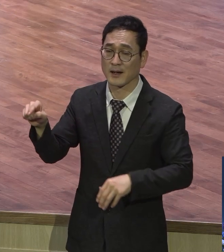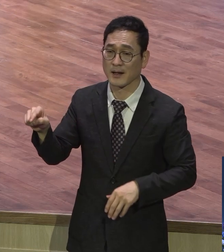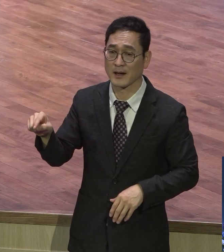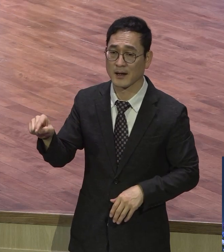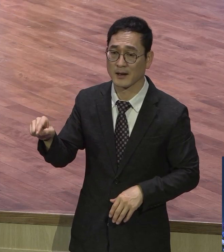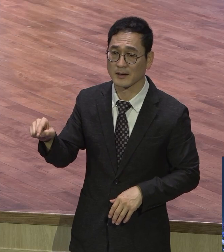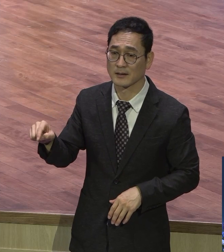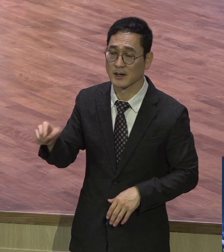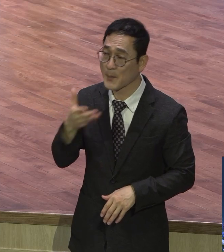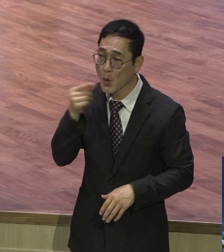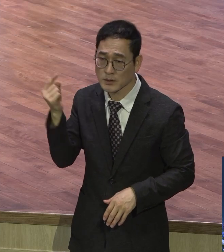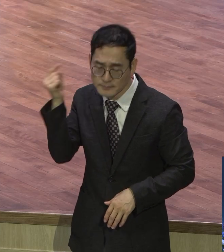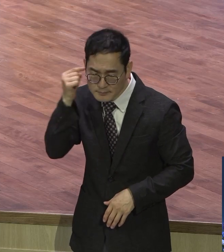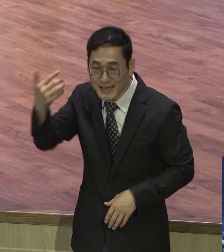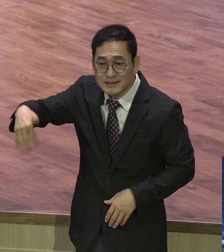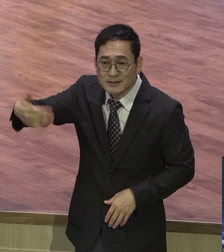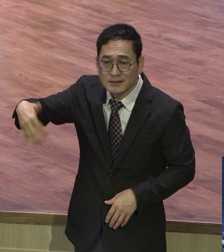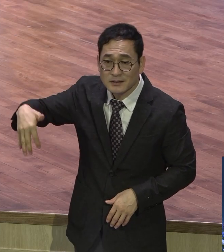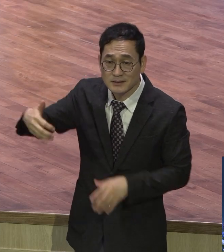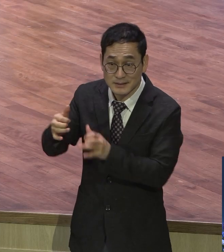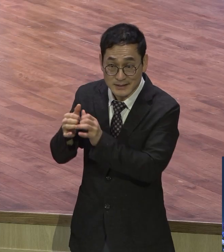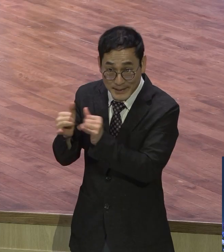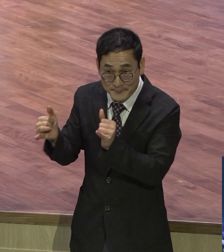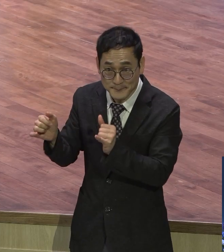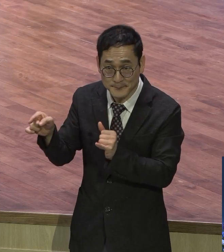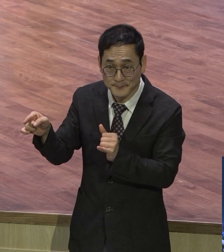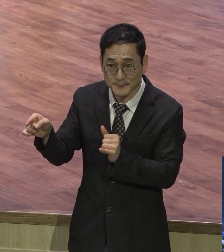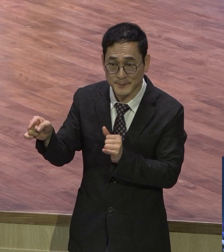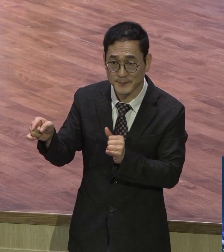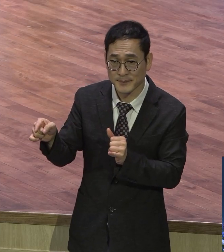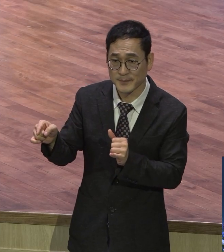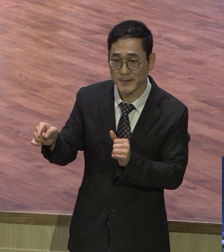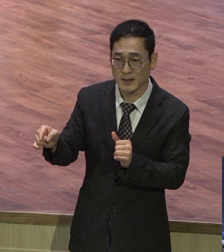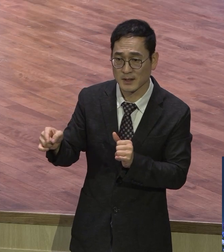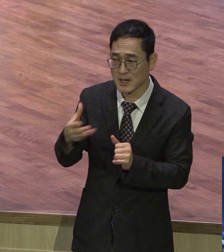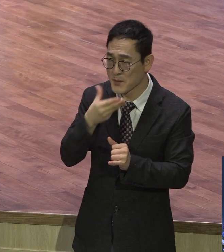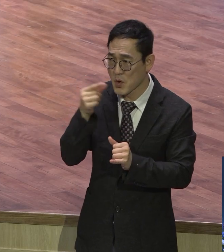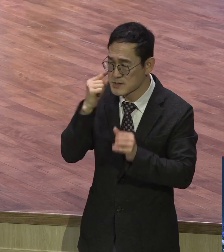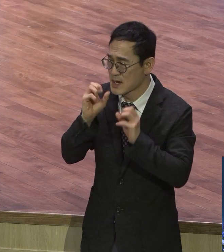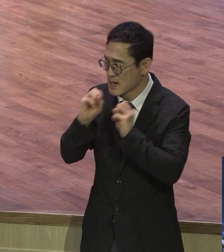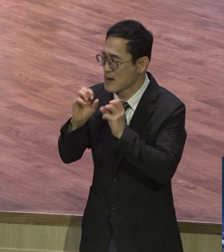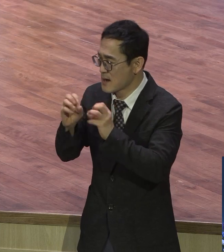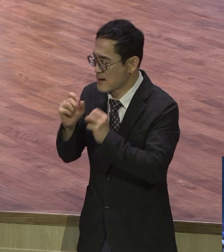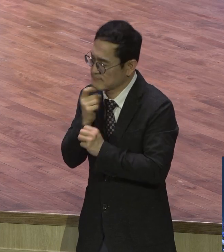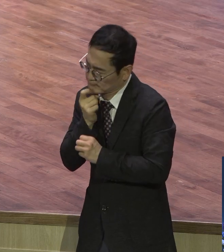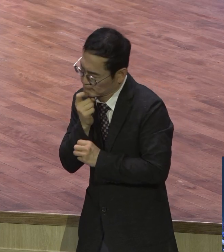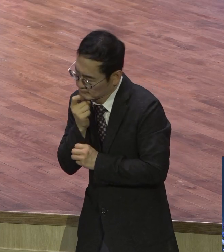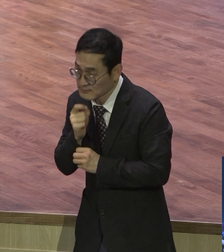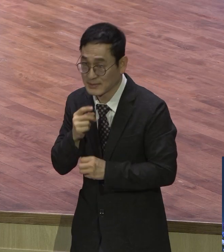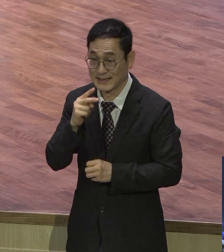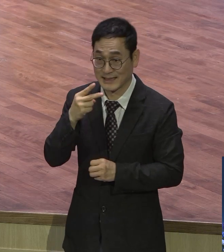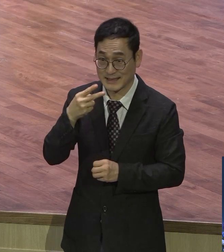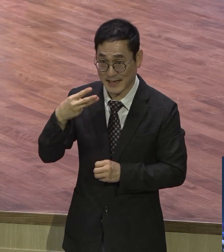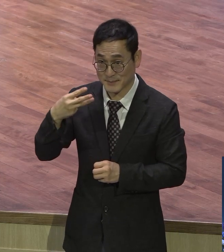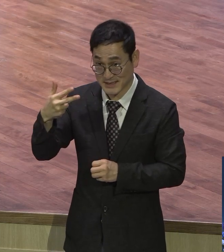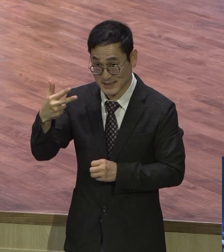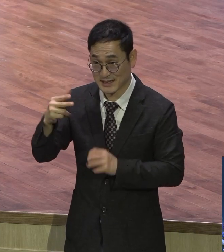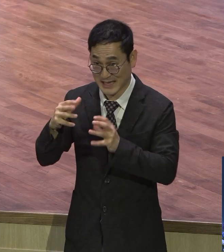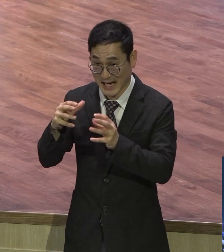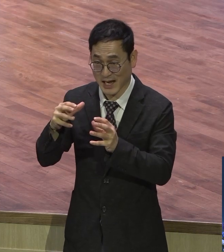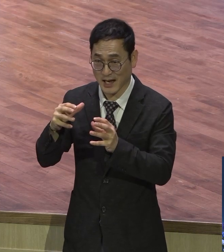들은 구호 못 받은 저희 용원들에게 그렇게 우리가 생을 걸고 복음 증가하자. 2, 3, 7 나라 살리자. 되고